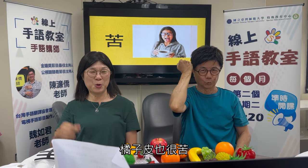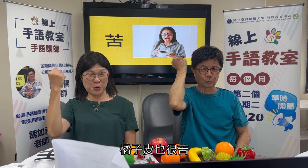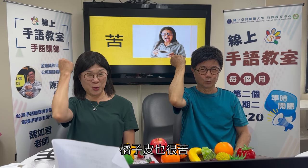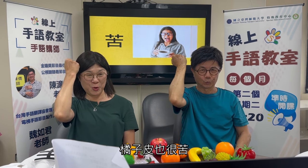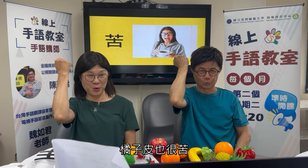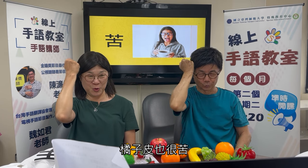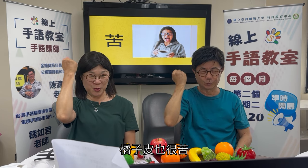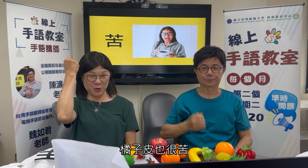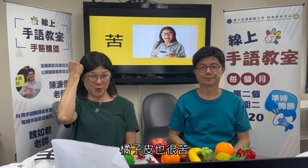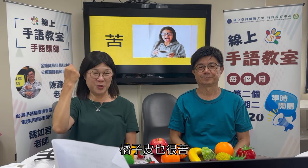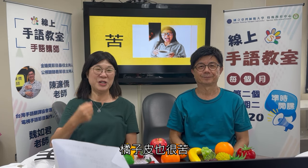苦。